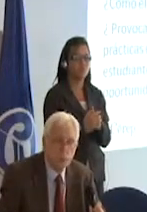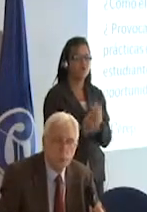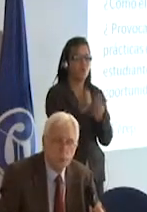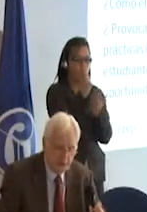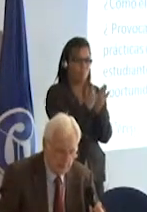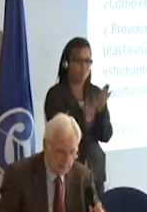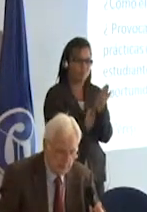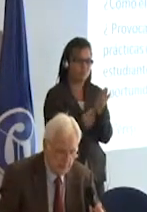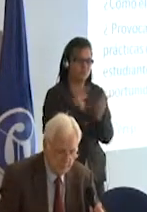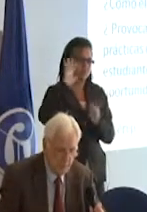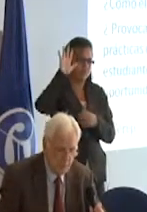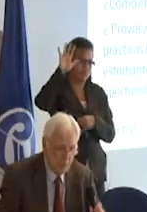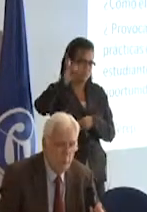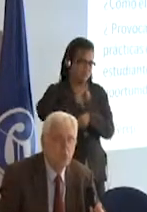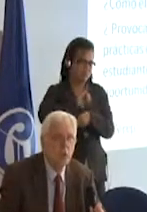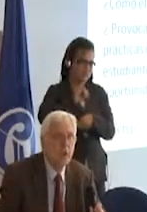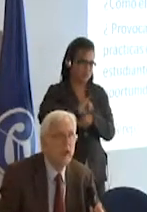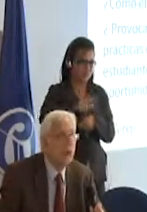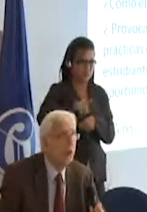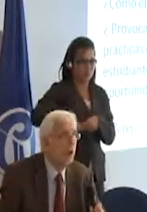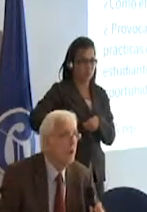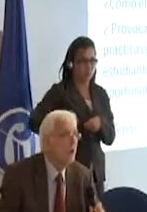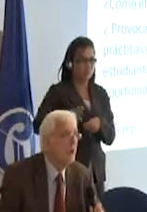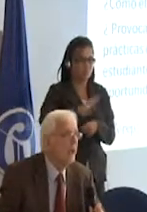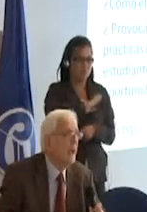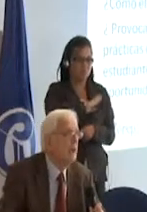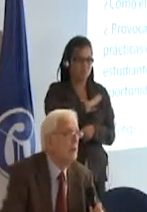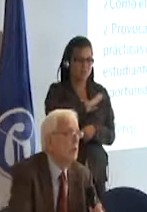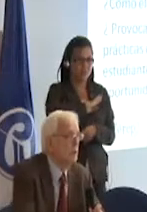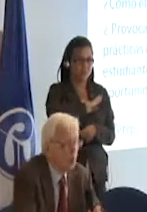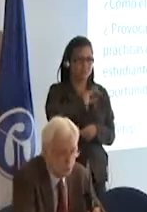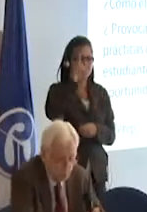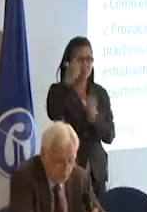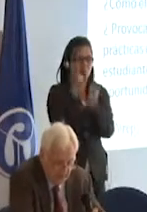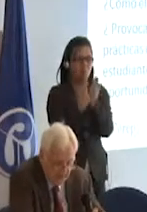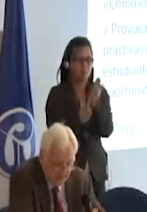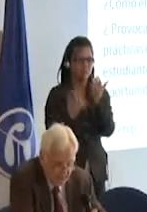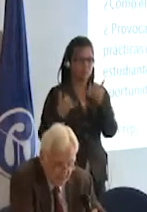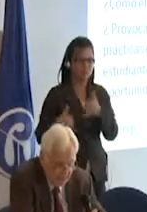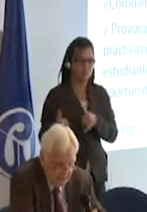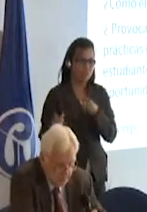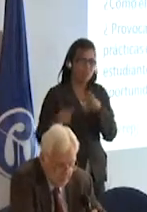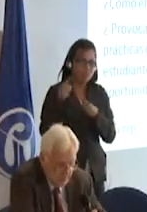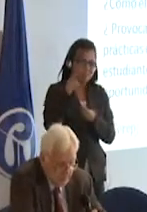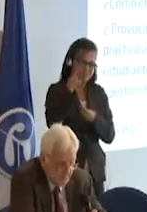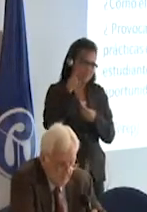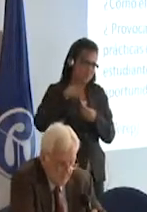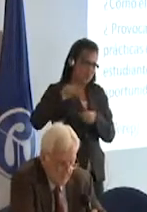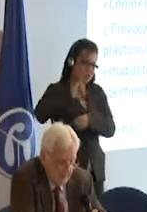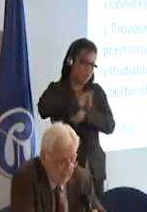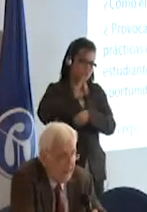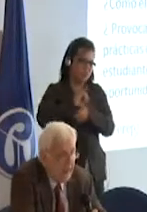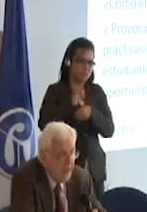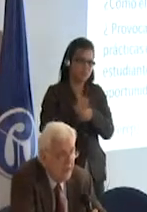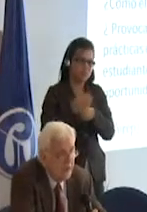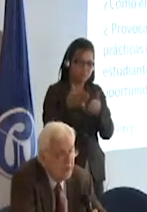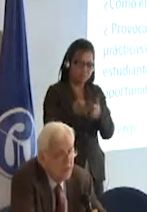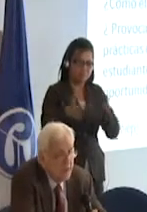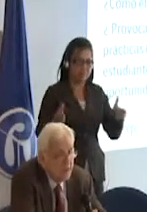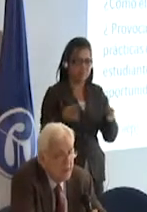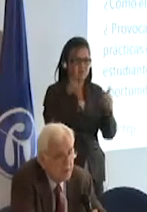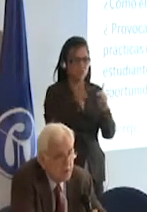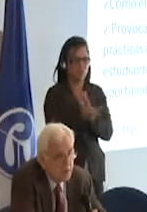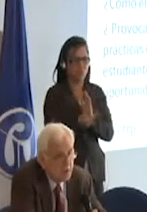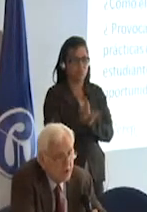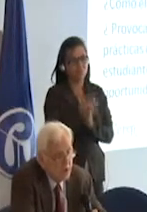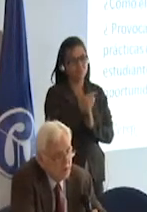du secondaire qui accueille des élèves de 12 à 16 ans et qui